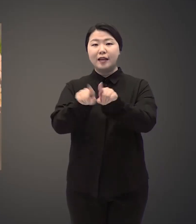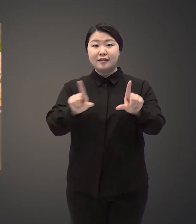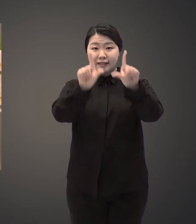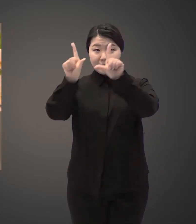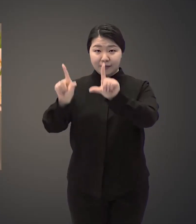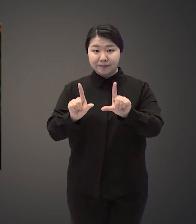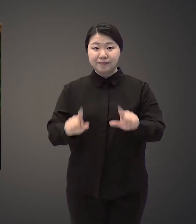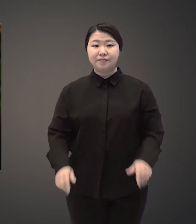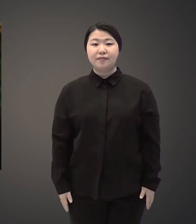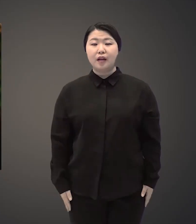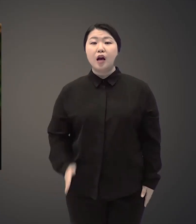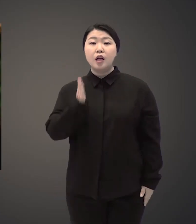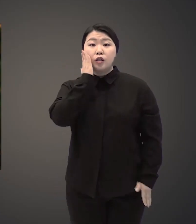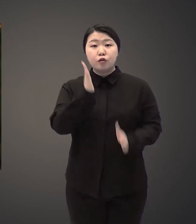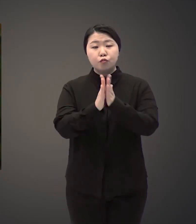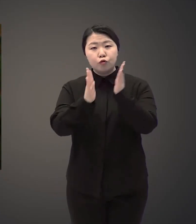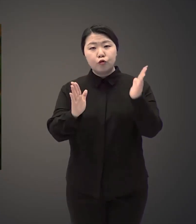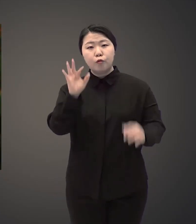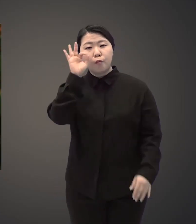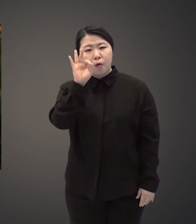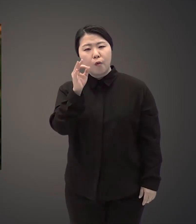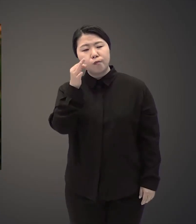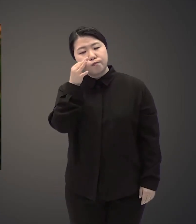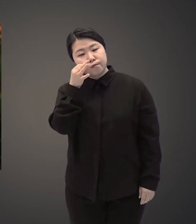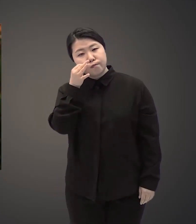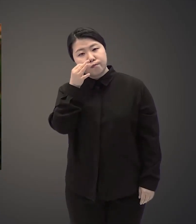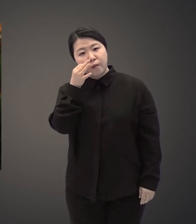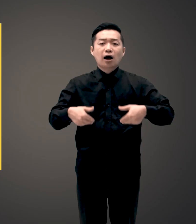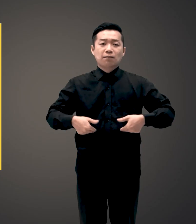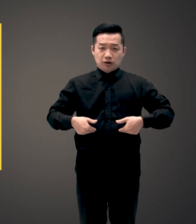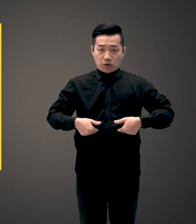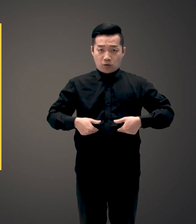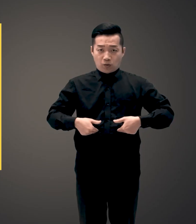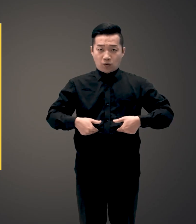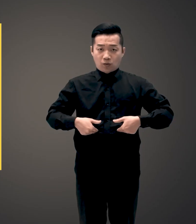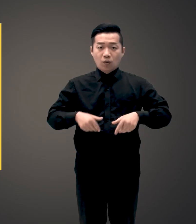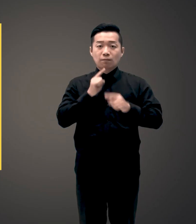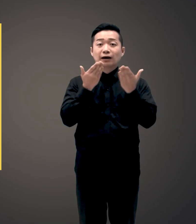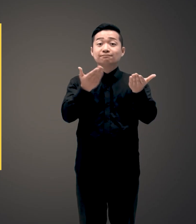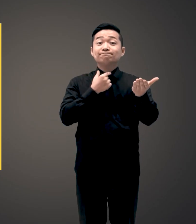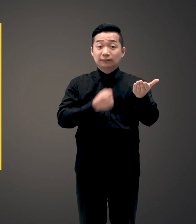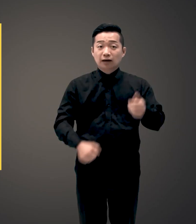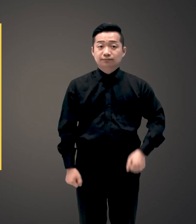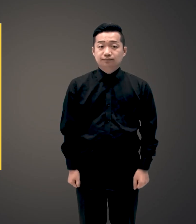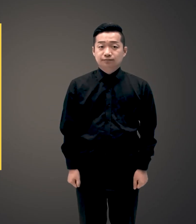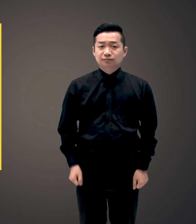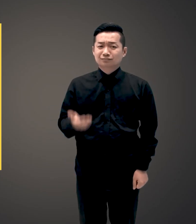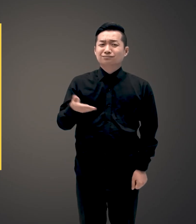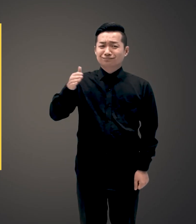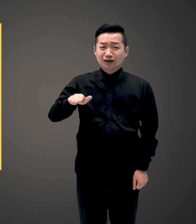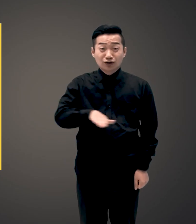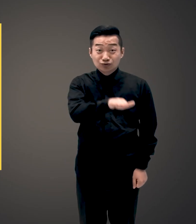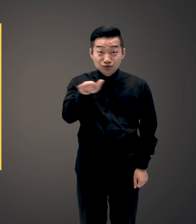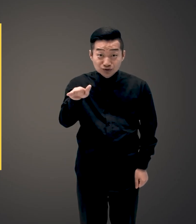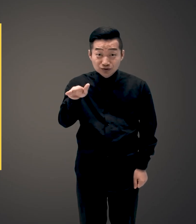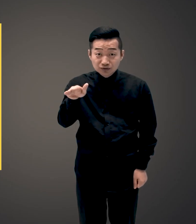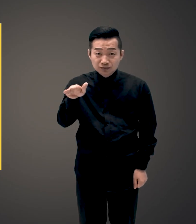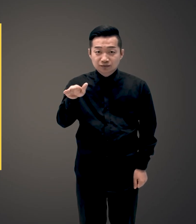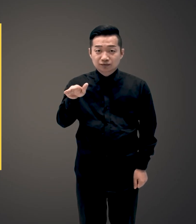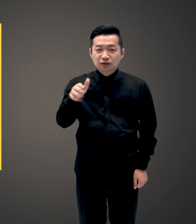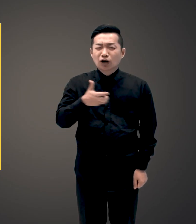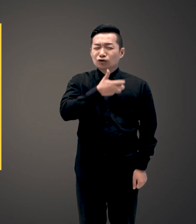이라크, 시리아까지 그 수많은 국가들 그리고 그 속에 더 많은 사람들의 이야기에 여러분도 귀 기울여